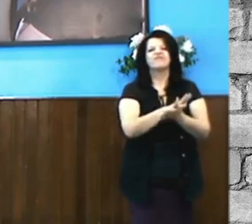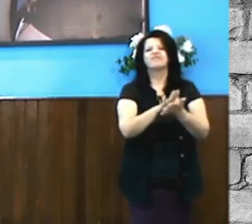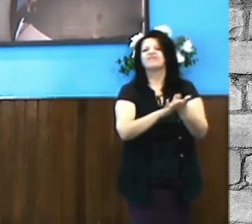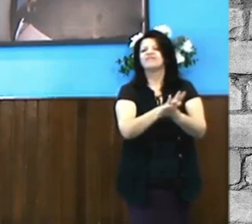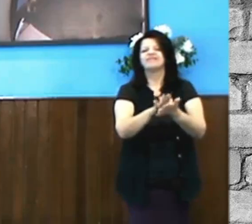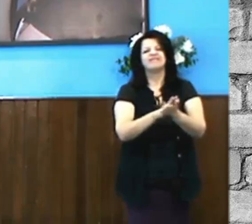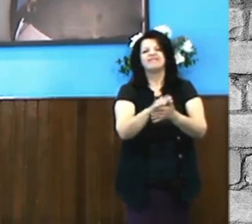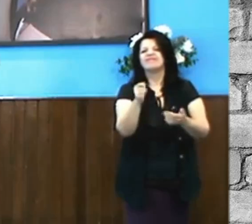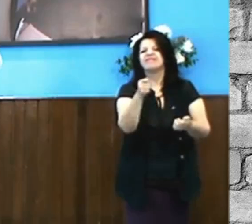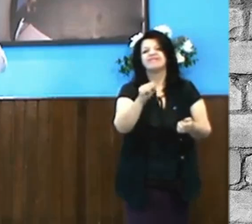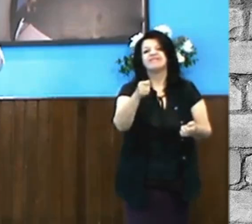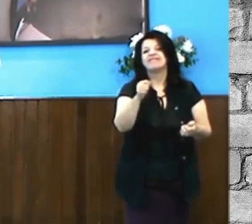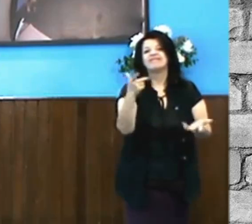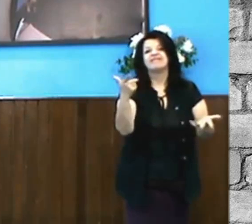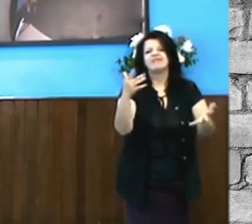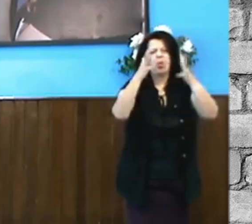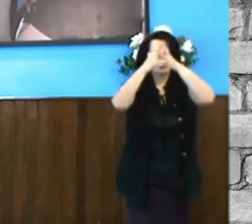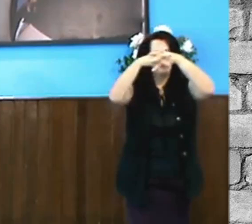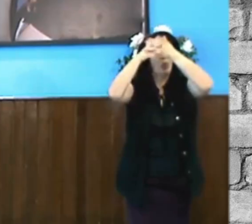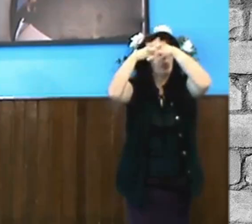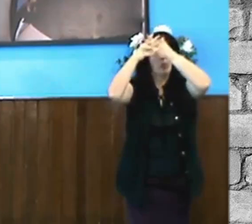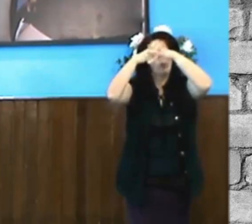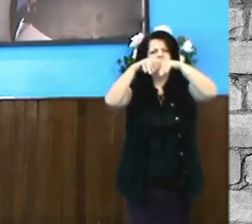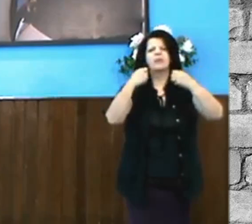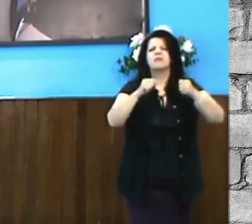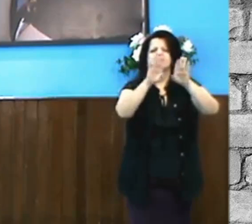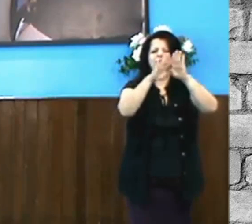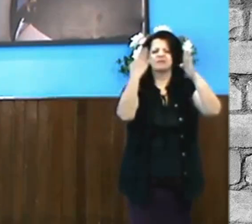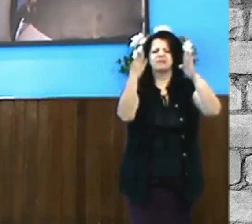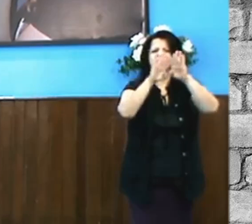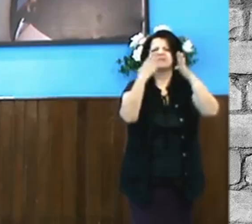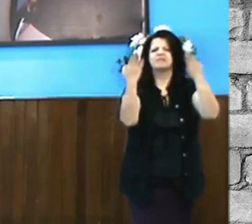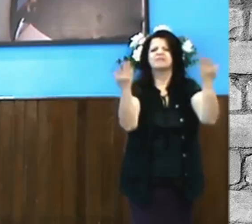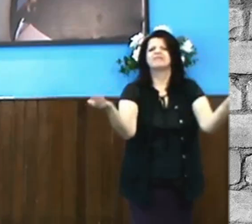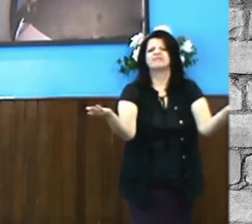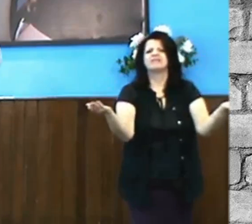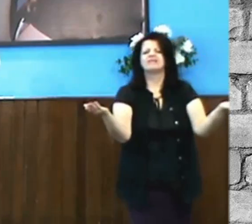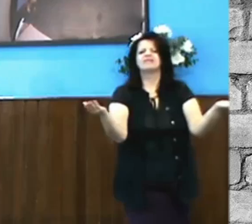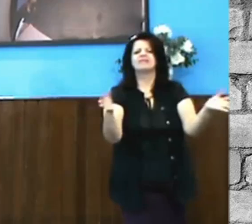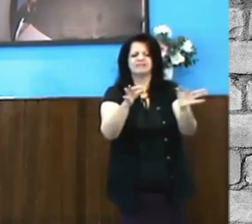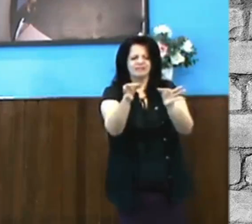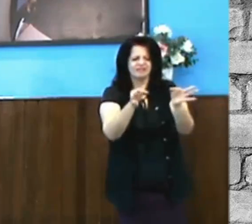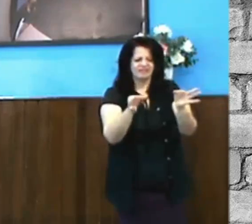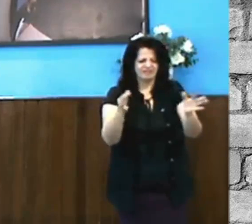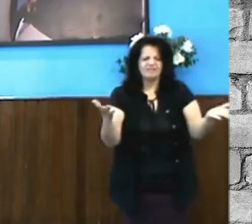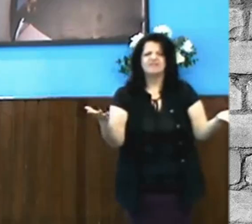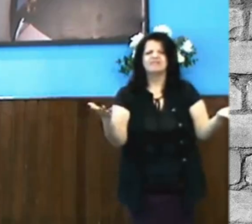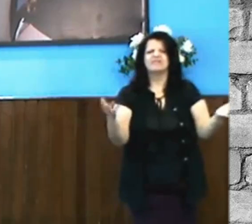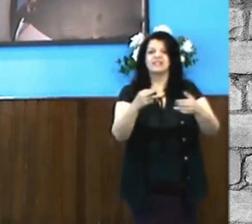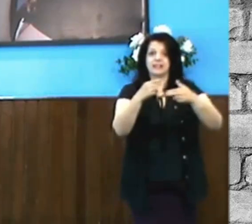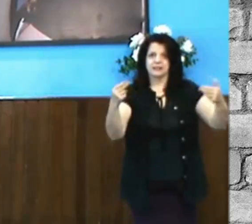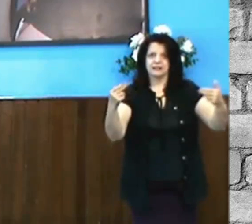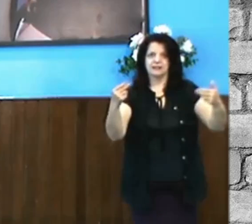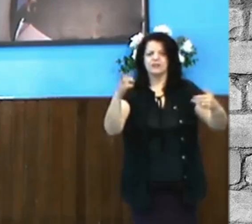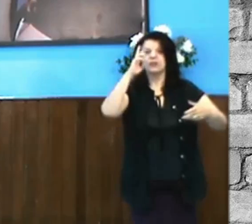a não ser nos confundir quando a gente precisava abrir uma porta. Então veja bem o que eu estou dizendo. Lidando com essas coisas, o Senhor me